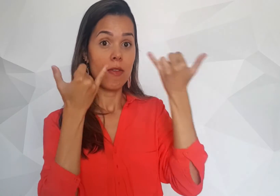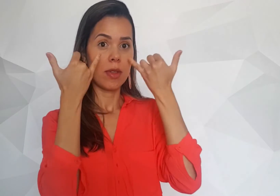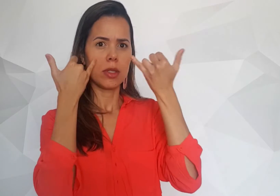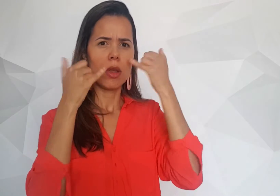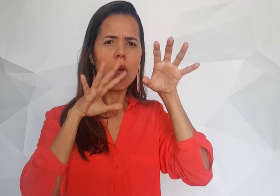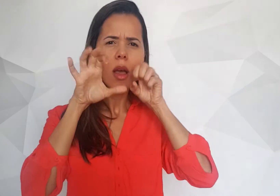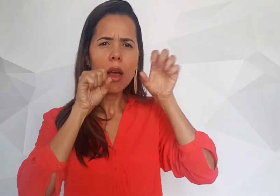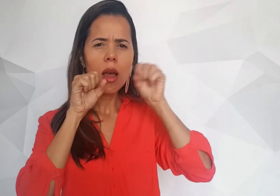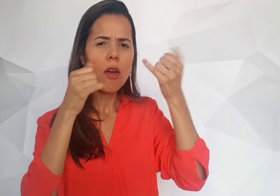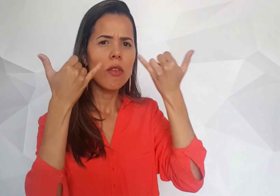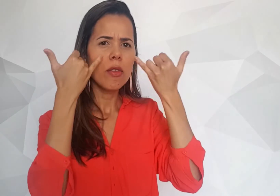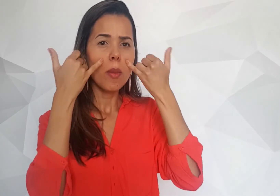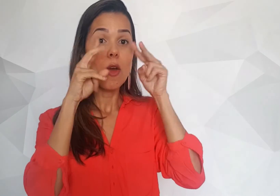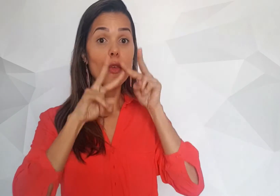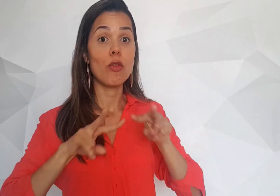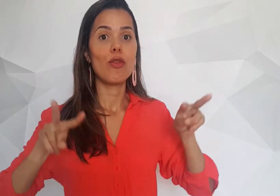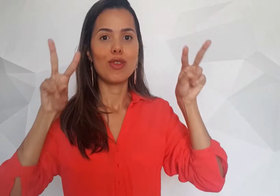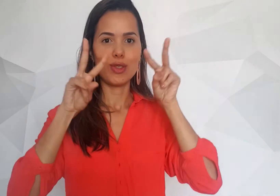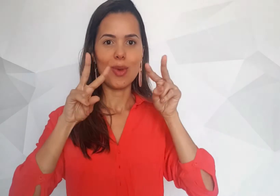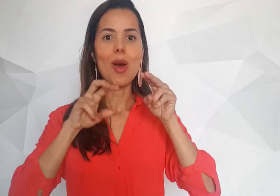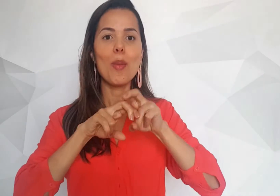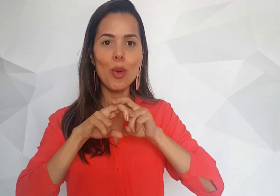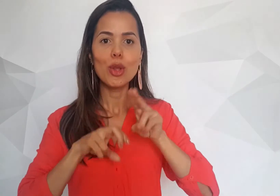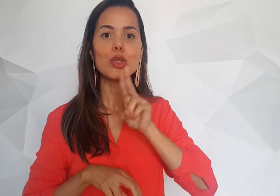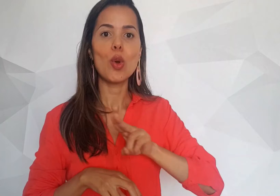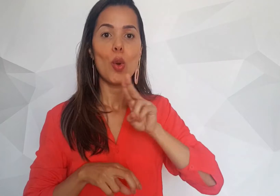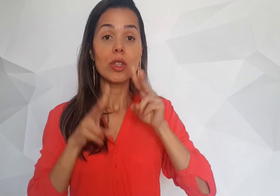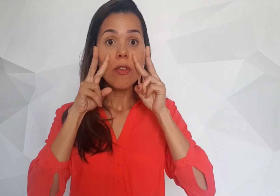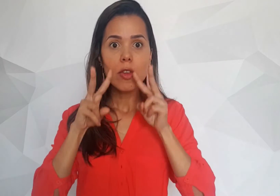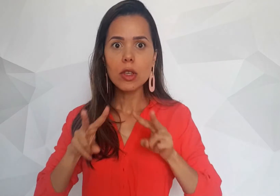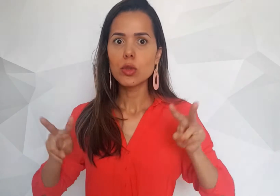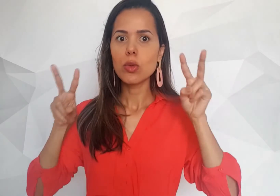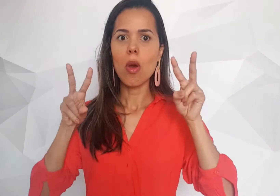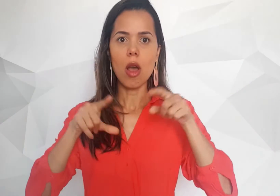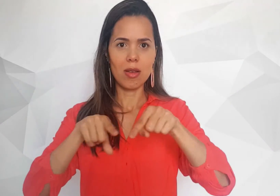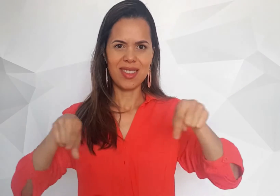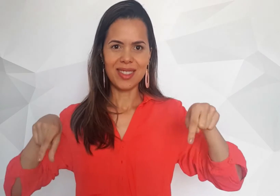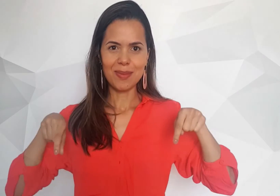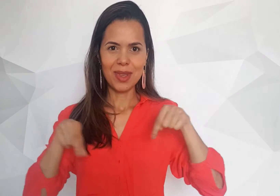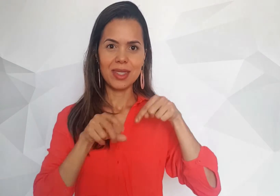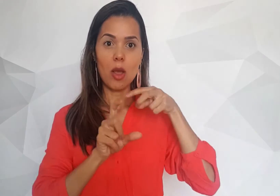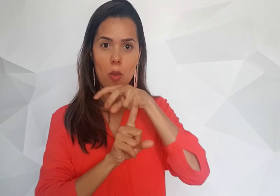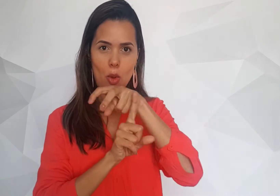recebidas visualmente. Por isso, o seu canal de recepção e produção é visual e espacial, não é